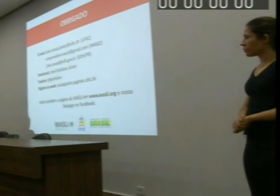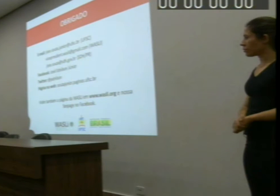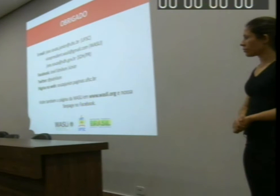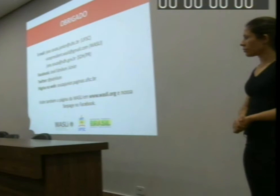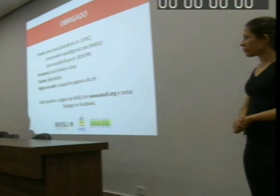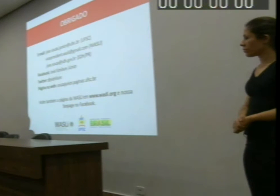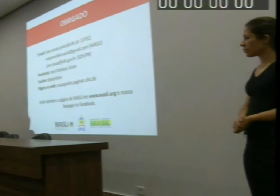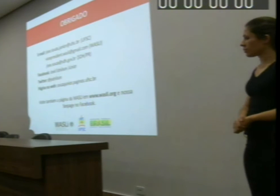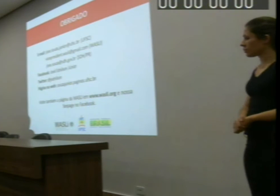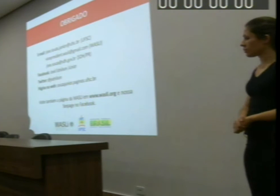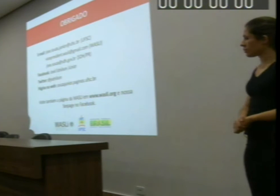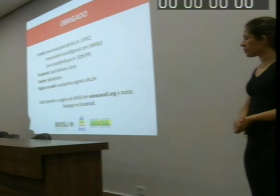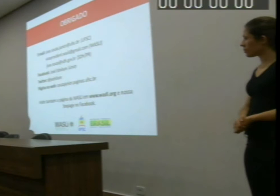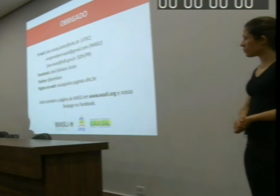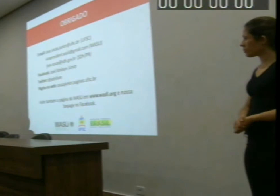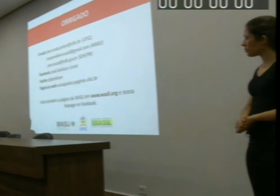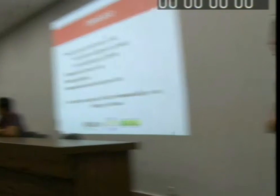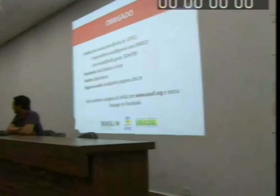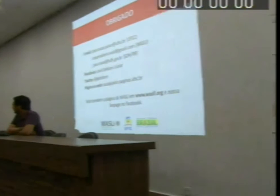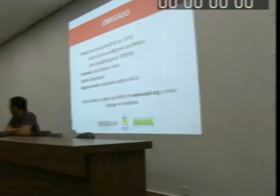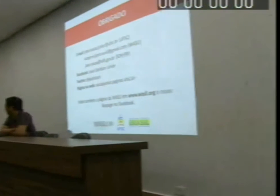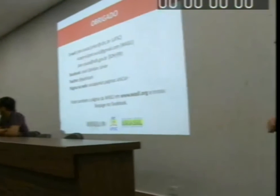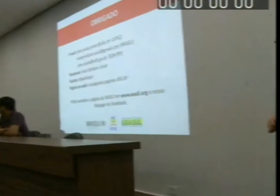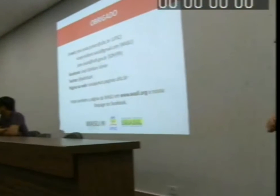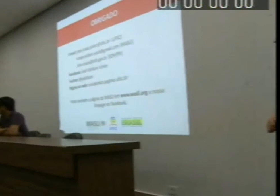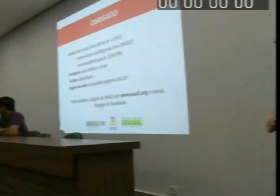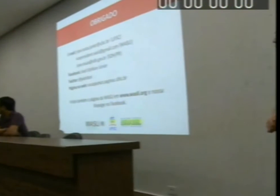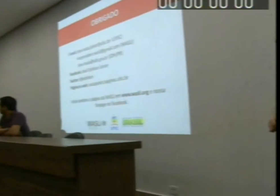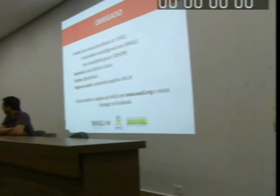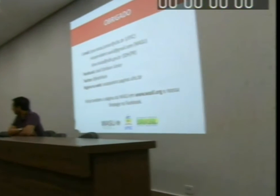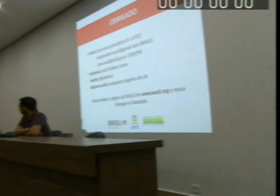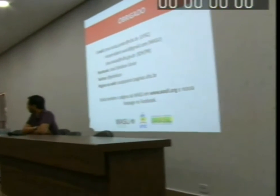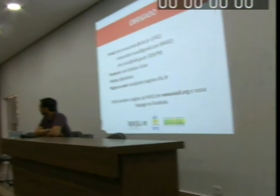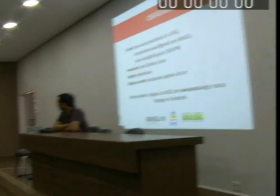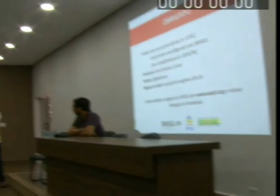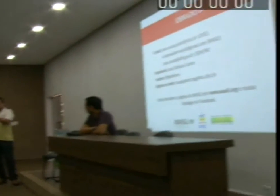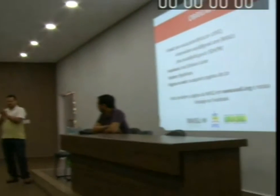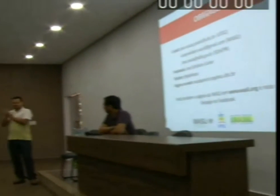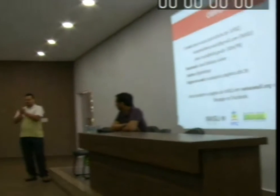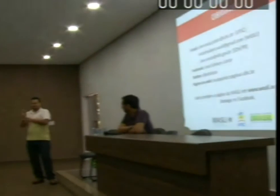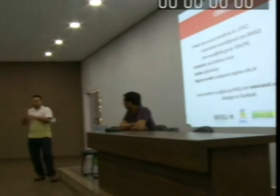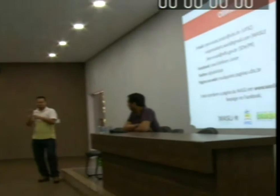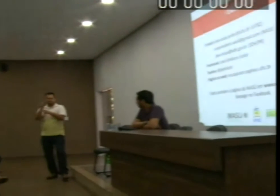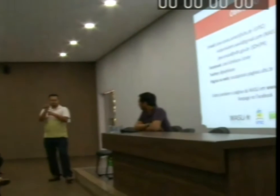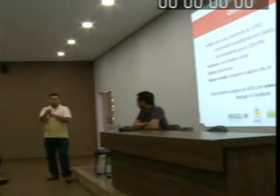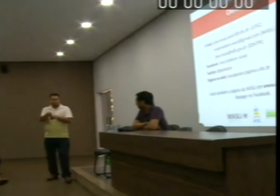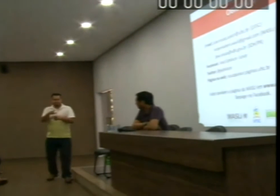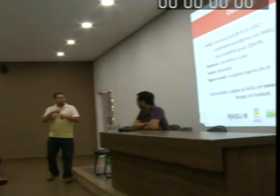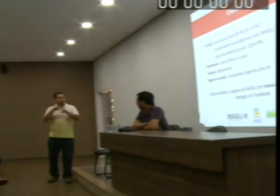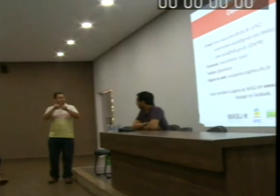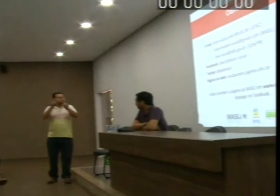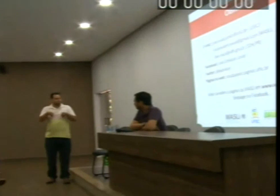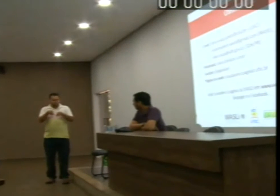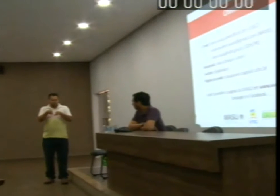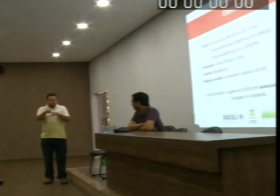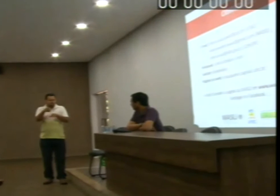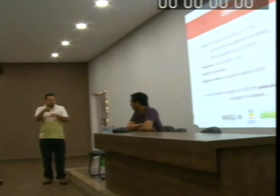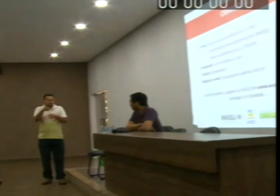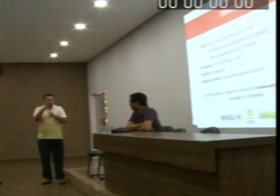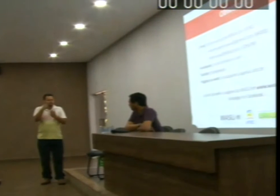tem diversas questões como Inter de bacharelado letras libras aí ele vai estudando tá formado quando ele vai ver a